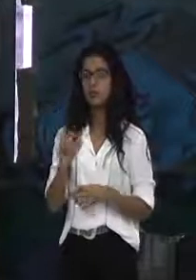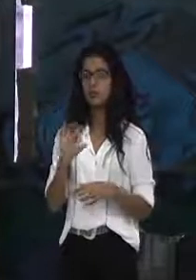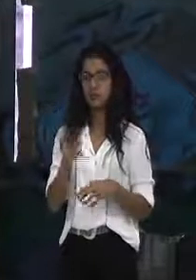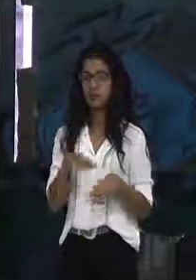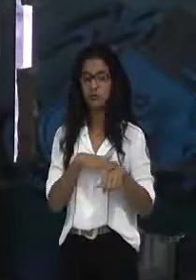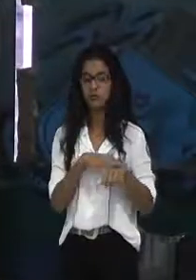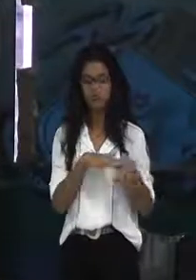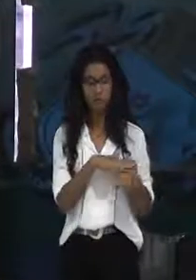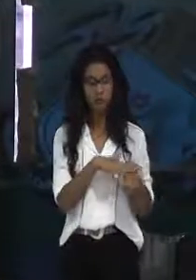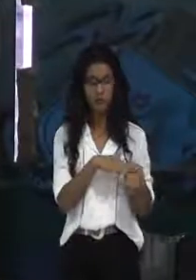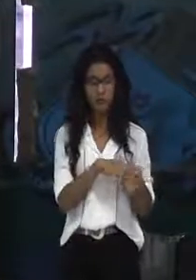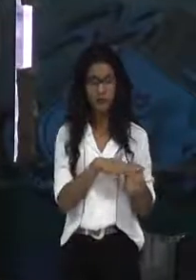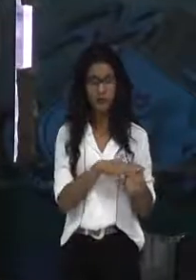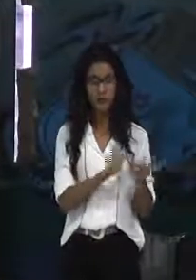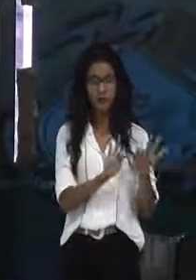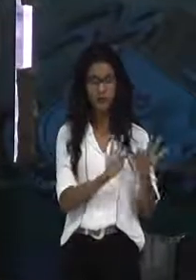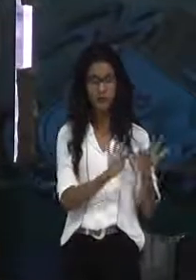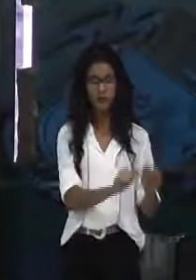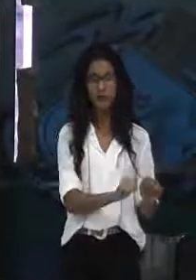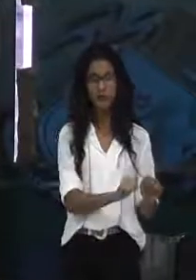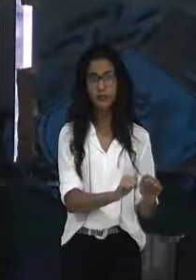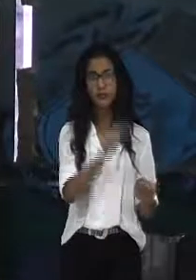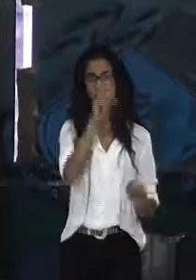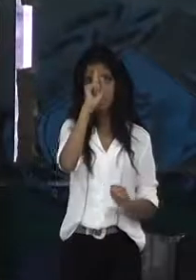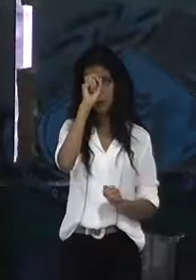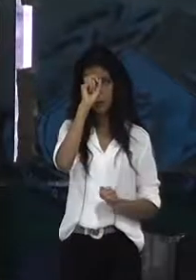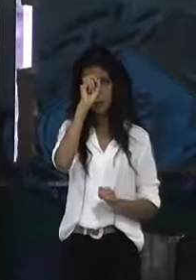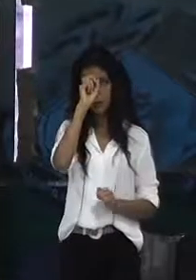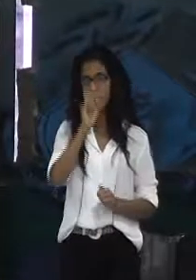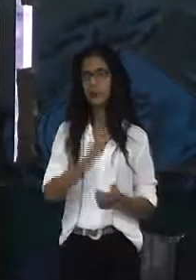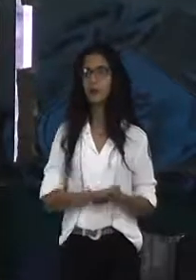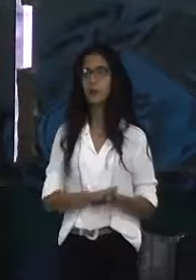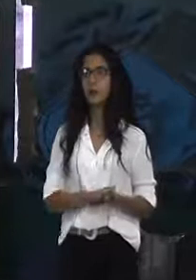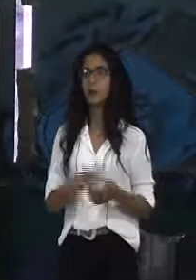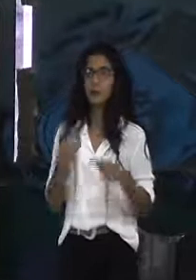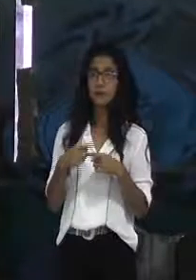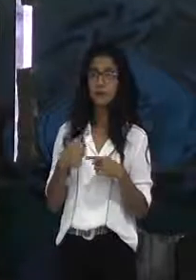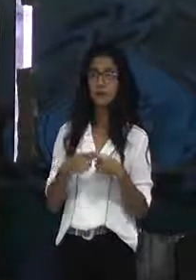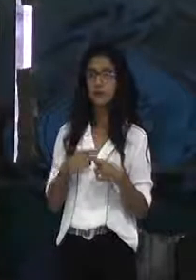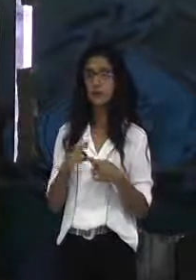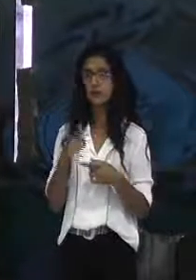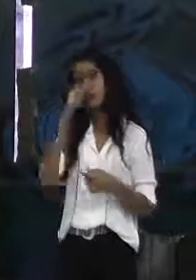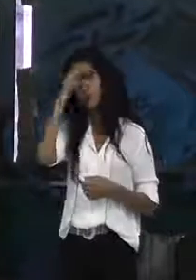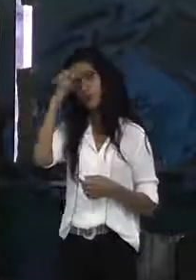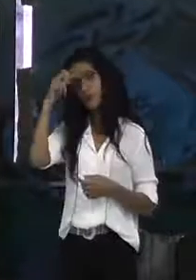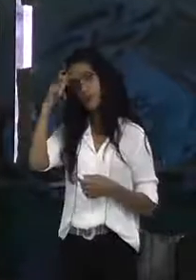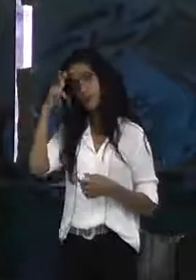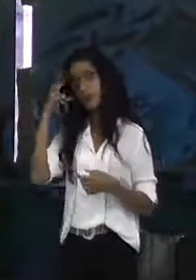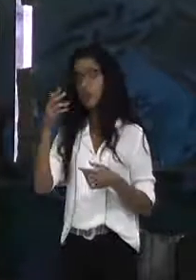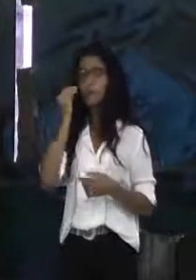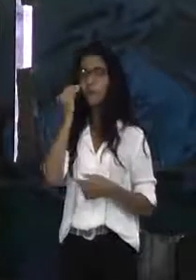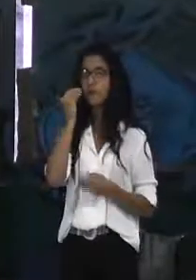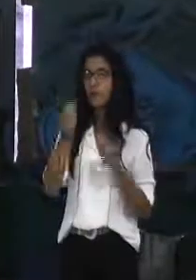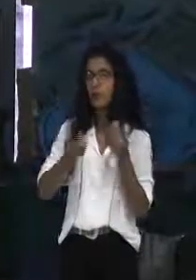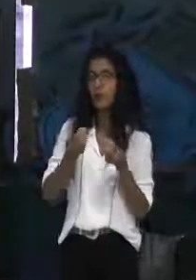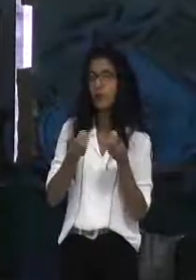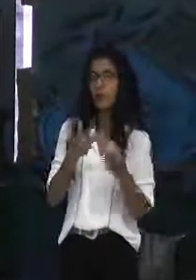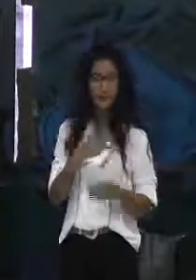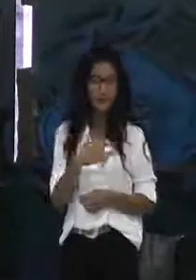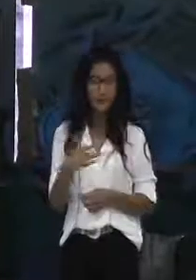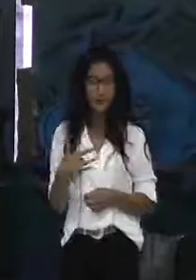foi iniciativa do Hospital Geral Luiziana Filho, porque o governo do município vai requalificar a rede básica de